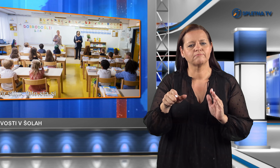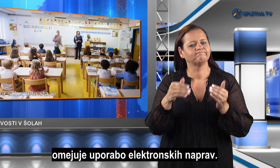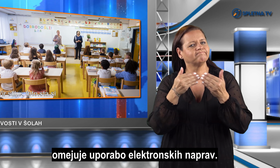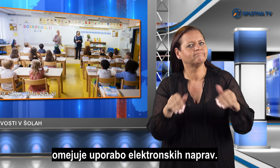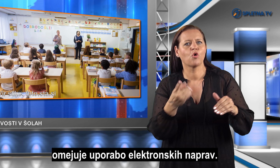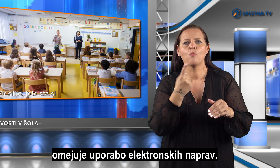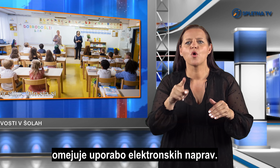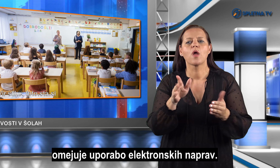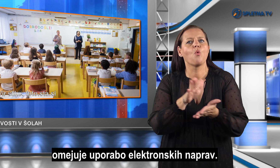naprav.